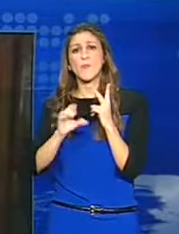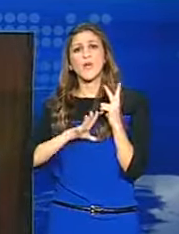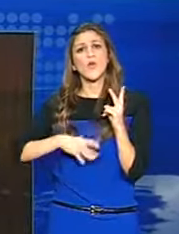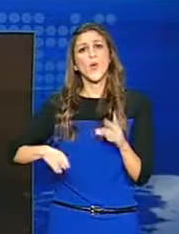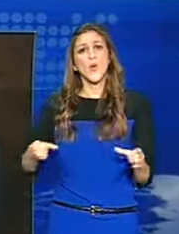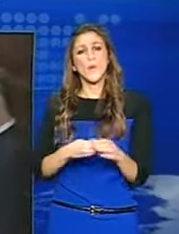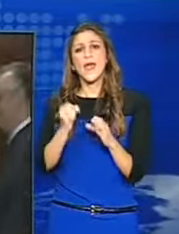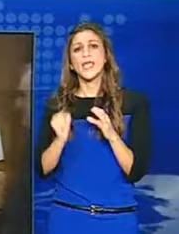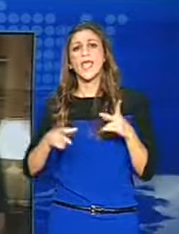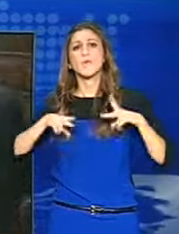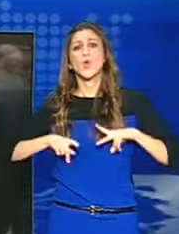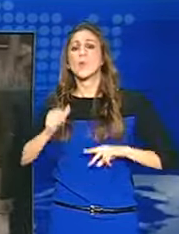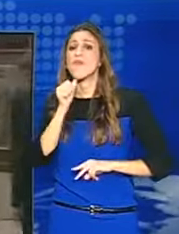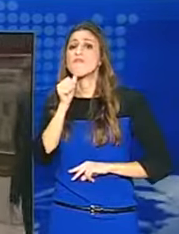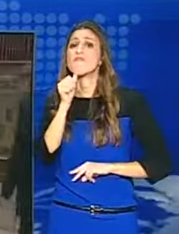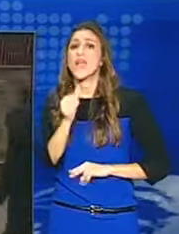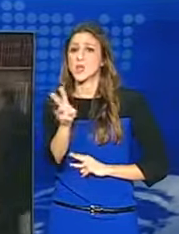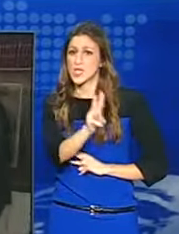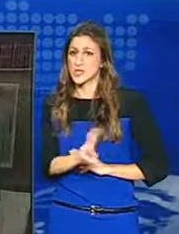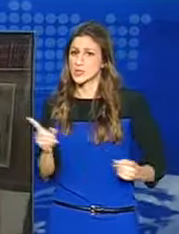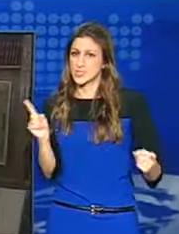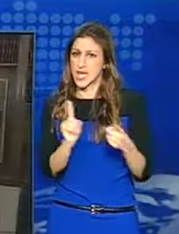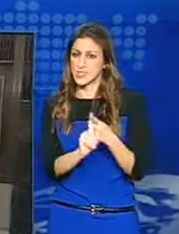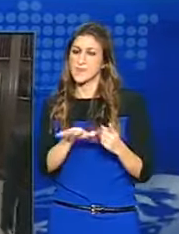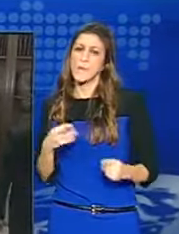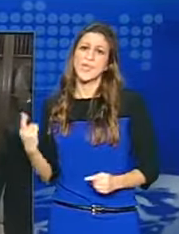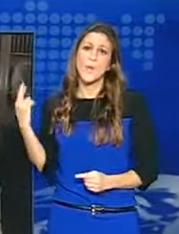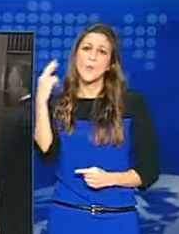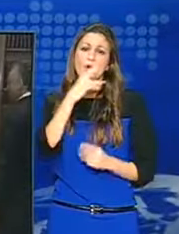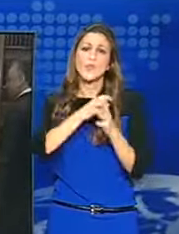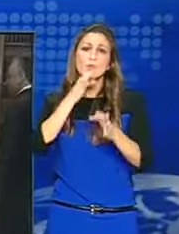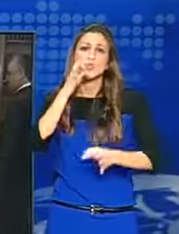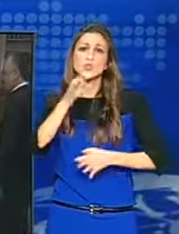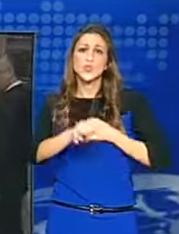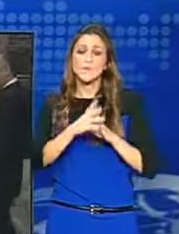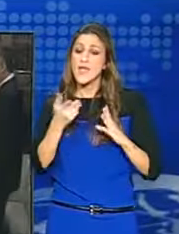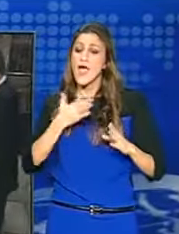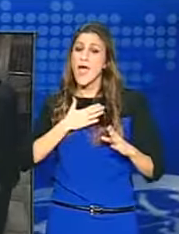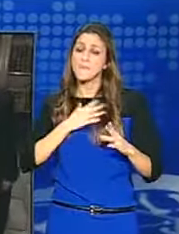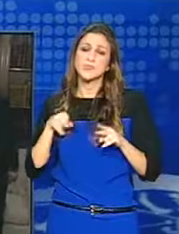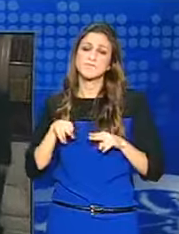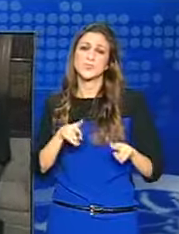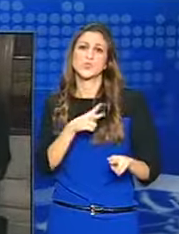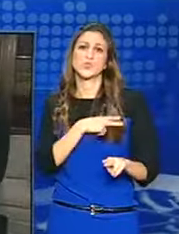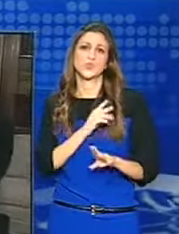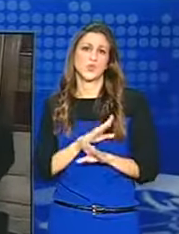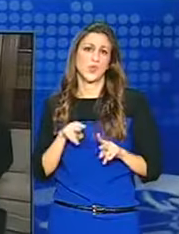υπουργό οικονομικών μετά τη συνάντησή του με τον πρόεδρο της un lier paul polman δήλωσε ότι είμαστε στο σωστό δρόμο αλλά πρέπει να